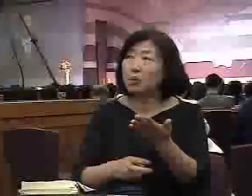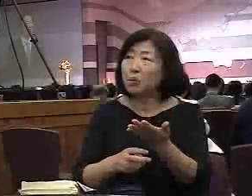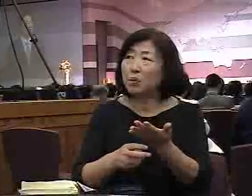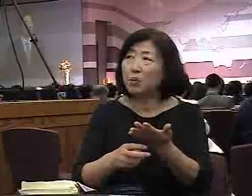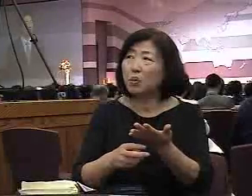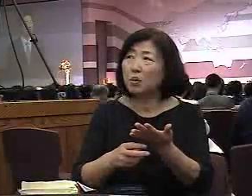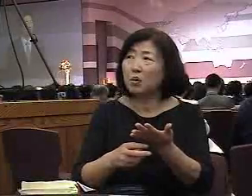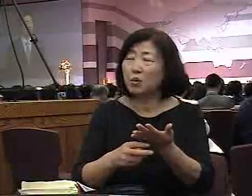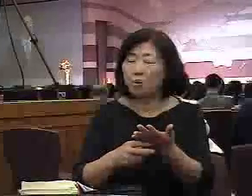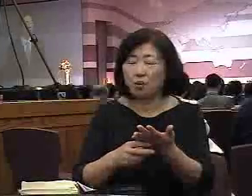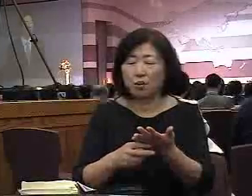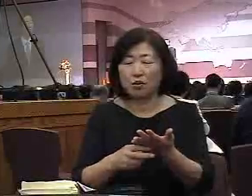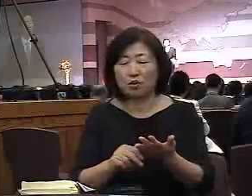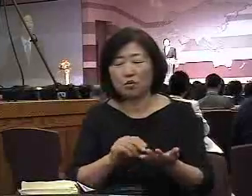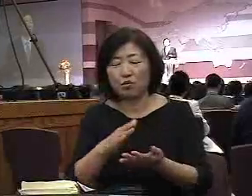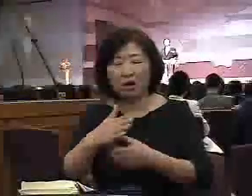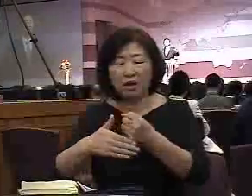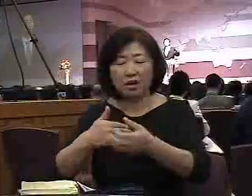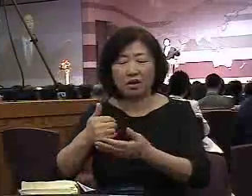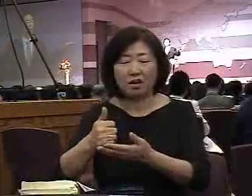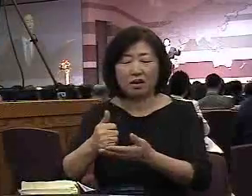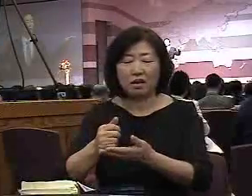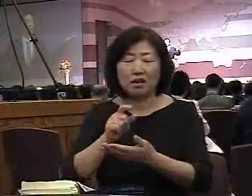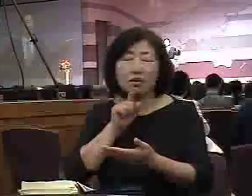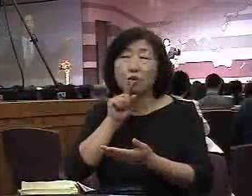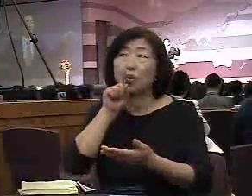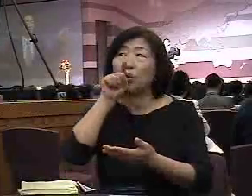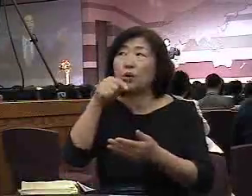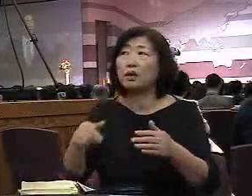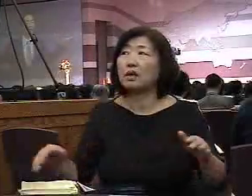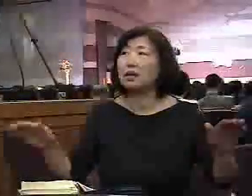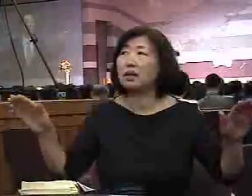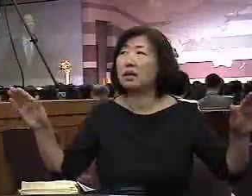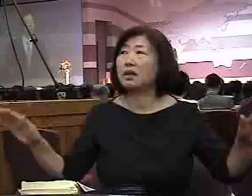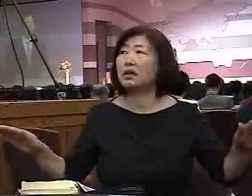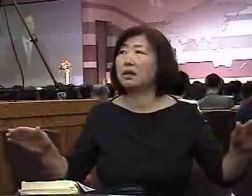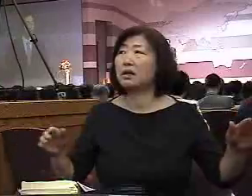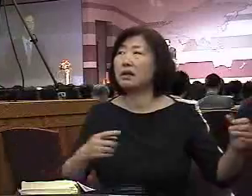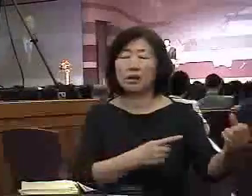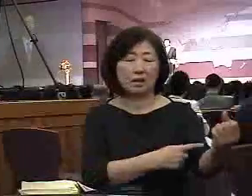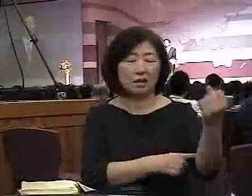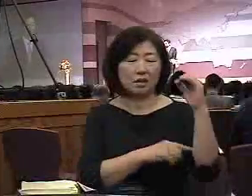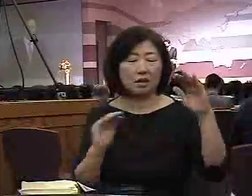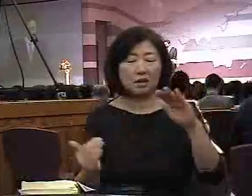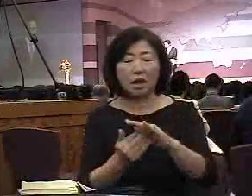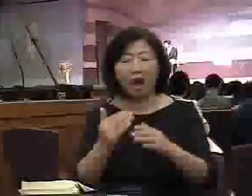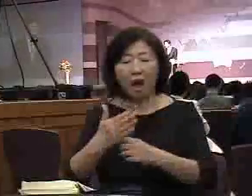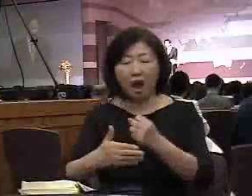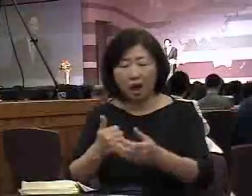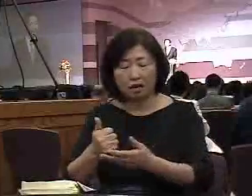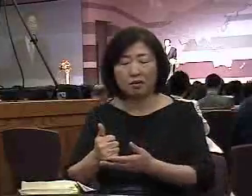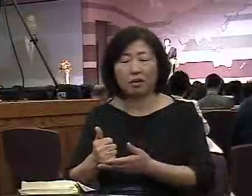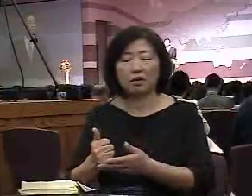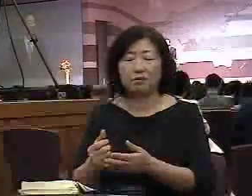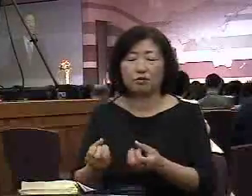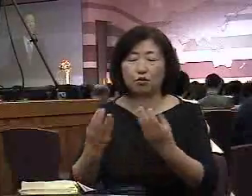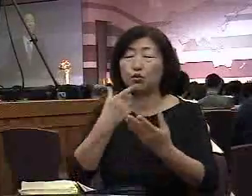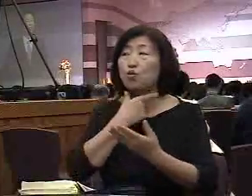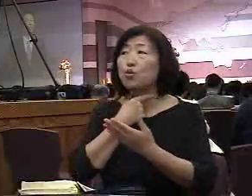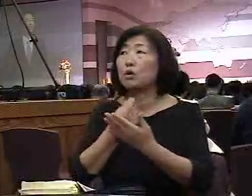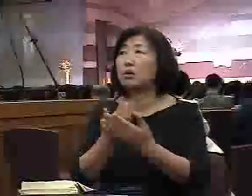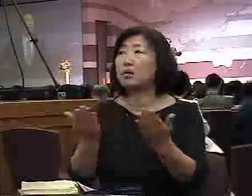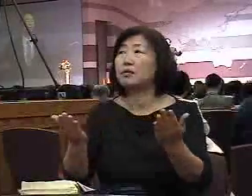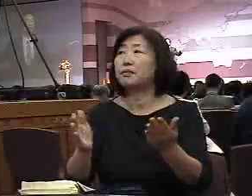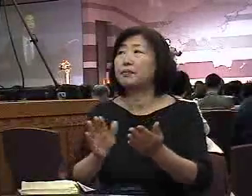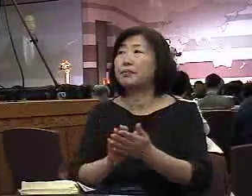참새 아닙니다. 우리 하나님은 독수리 날개를 가지신 전능하신 하나님인 줄 믿으시기를 주님의 이름으로 축원합니다. 그